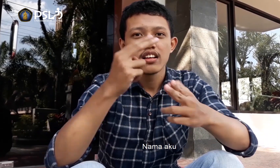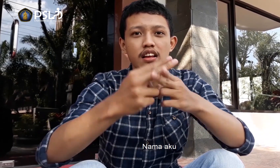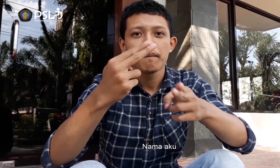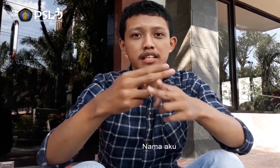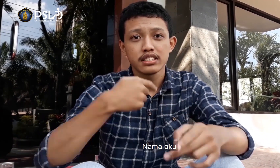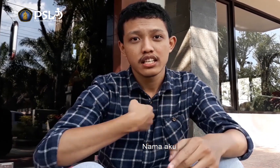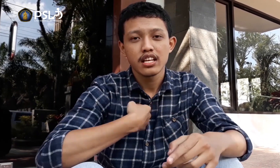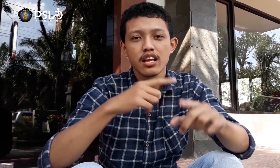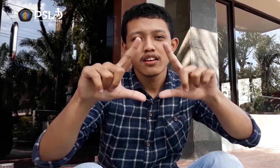nama aku